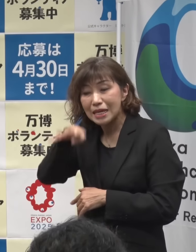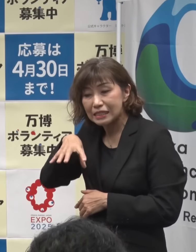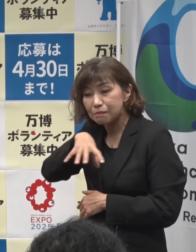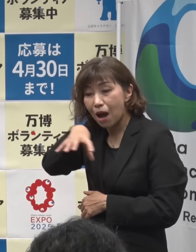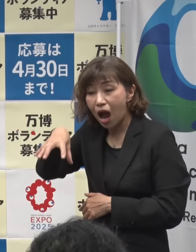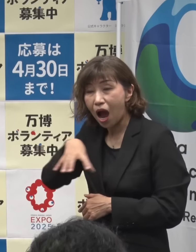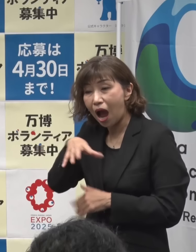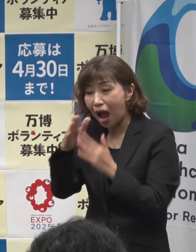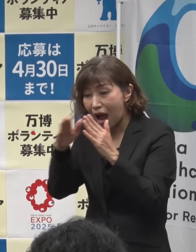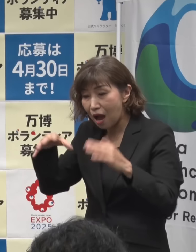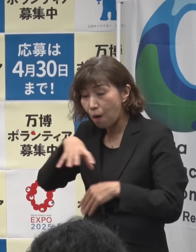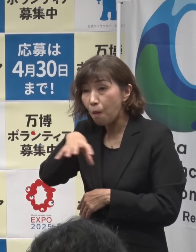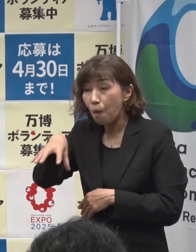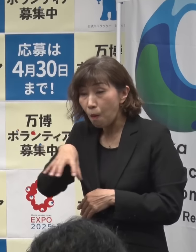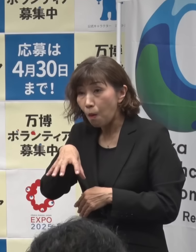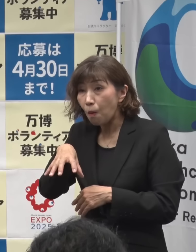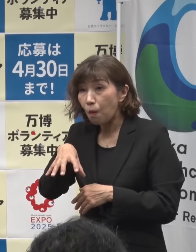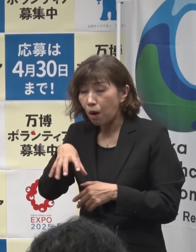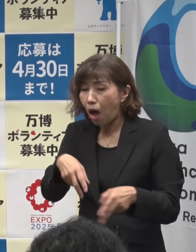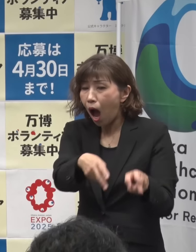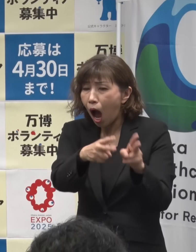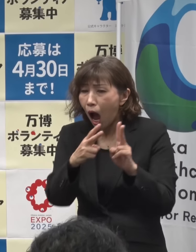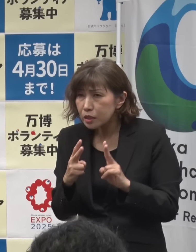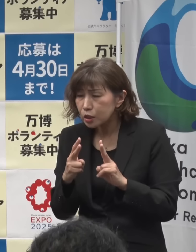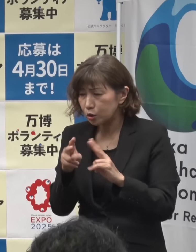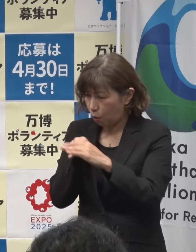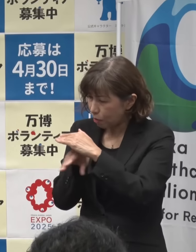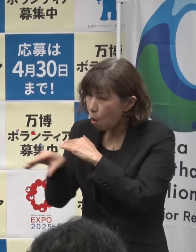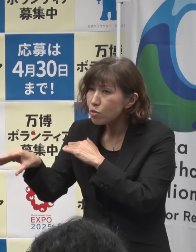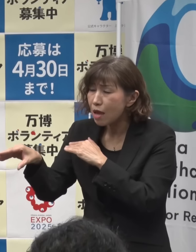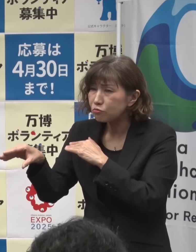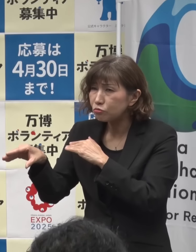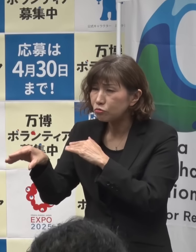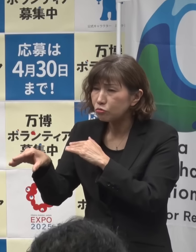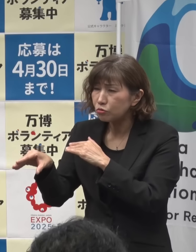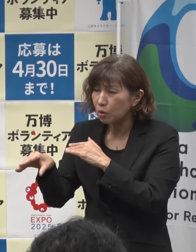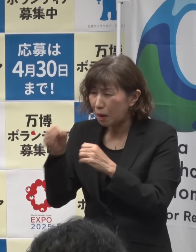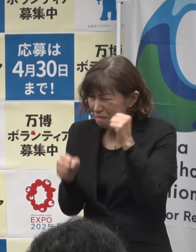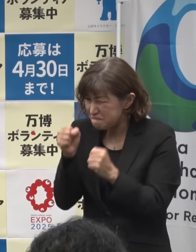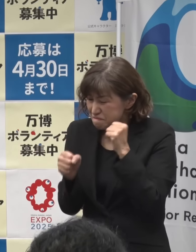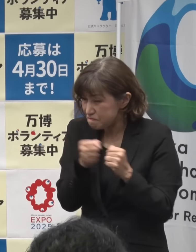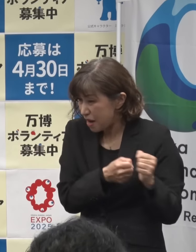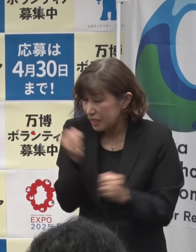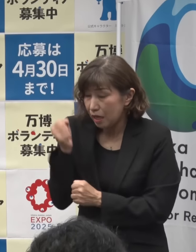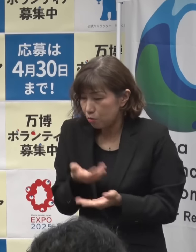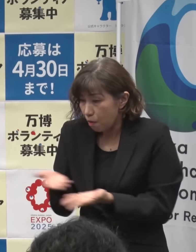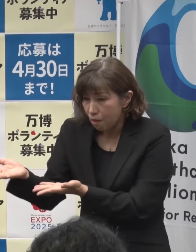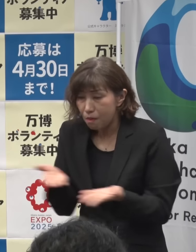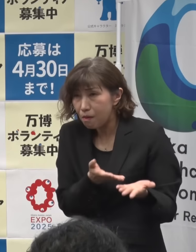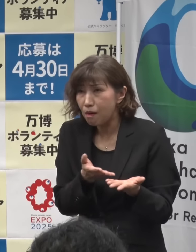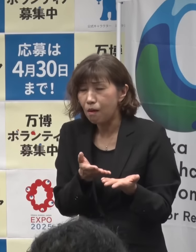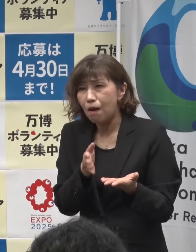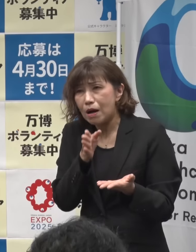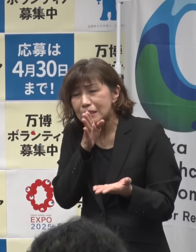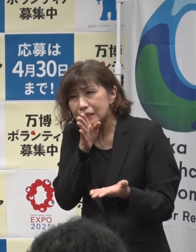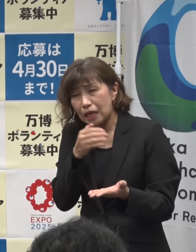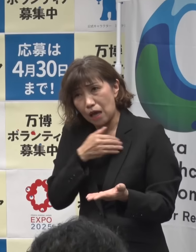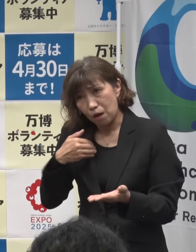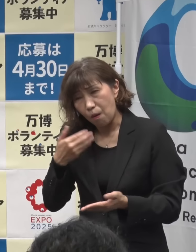ネルと橋を通って20万人を逃がすという、まあ、実現性ですよね、耐震性の部分は一